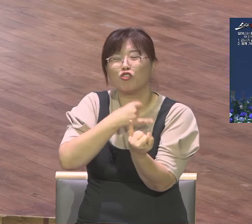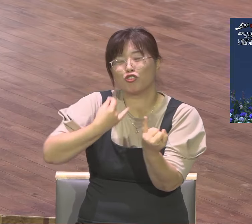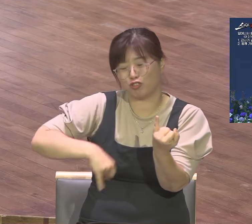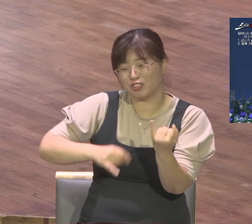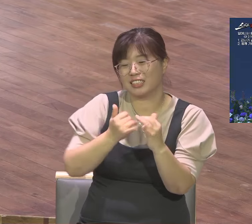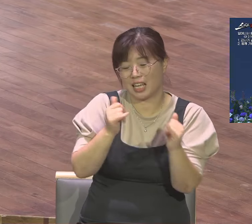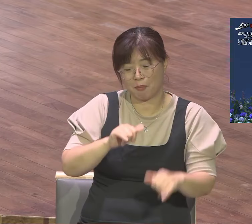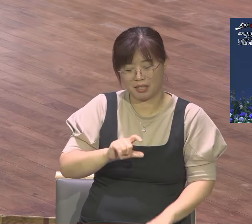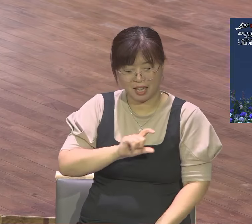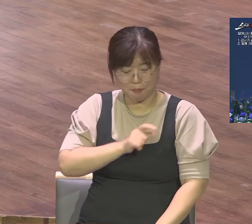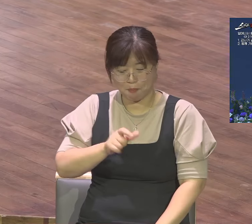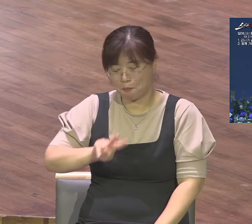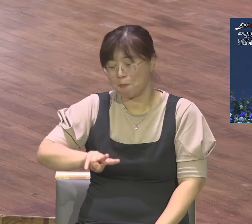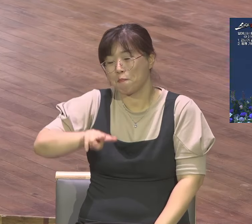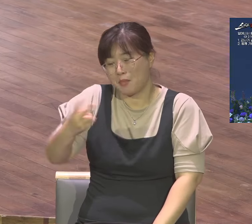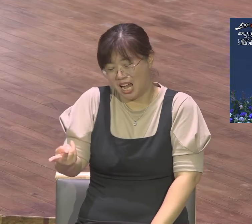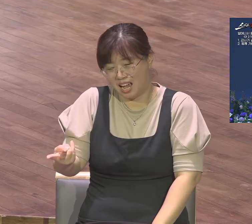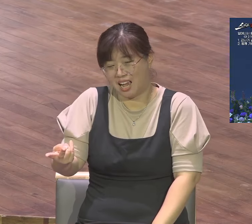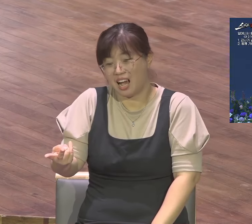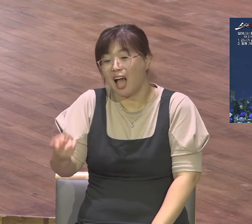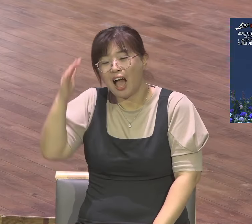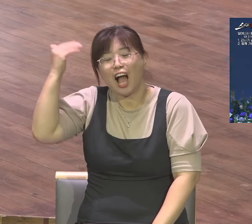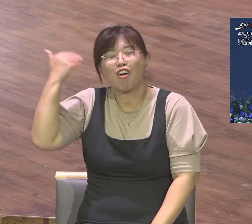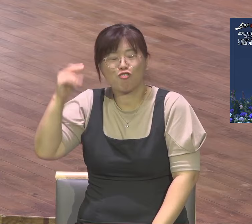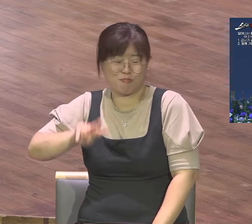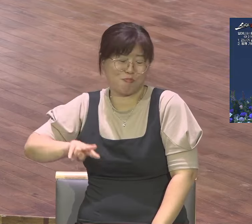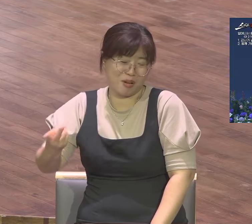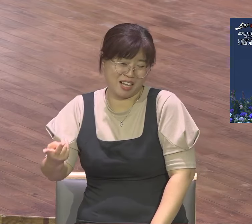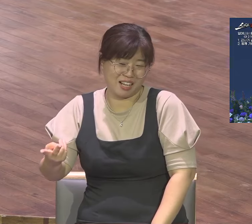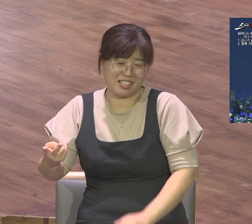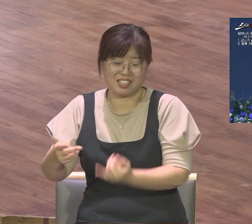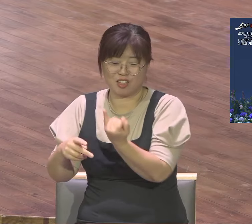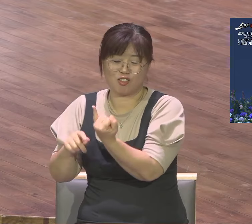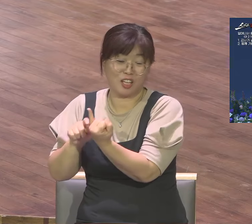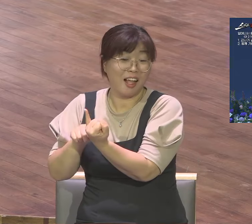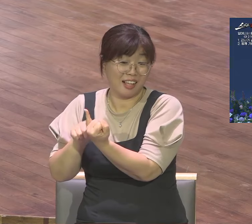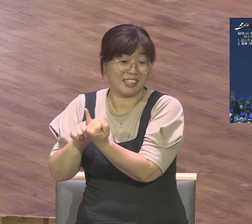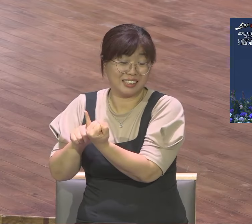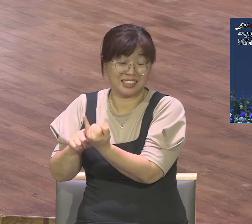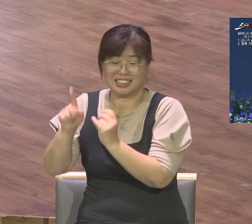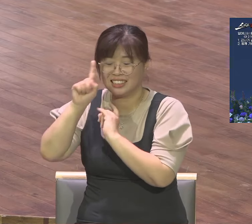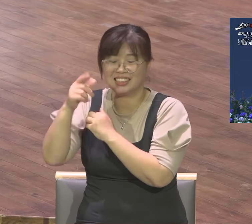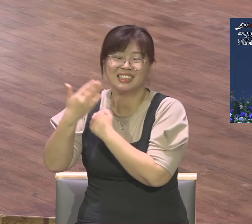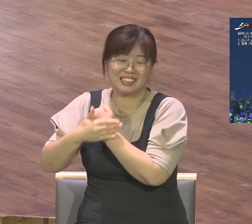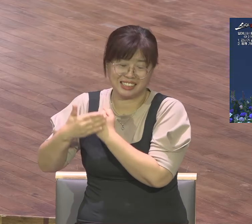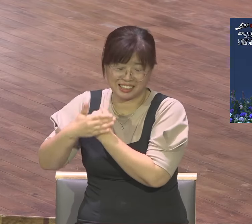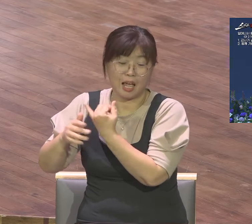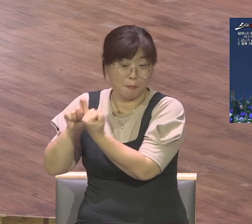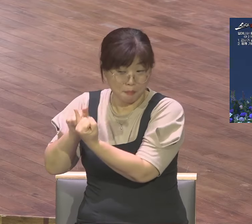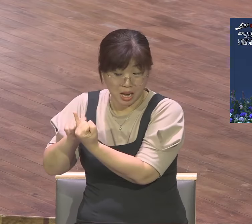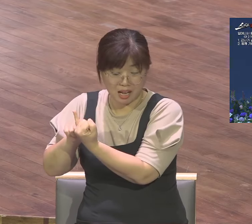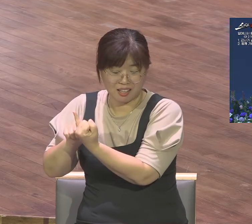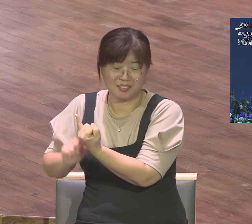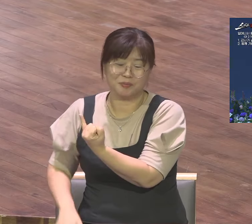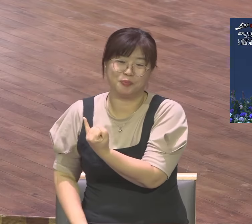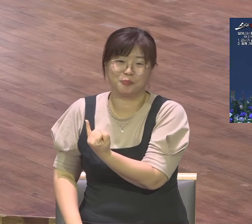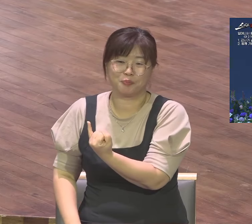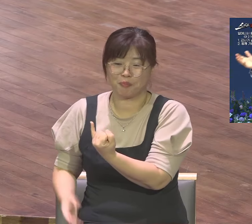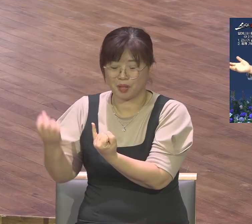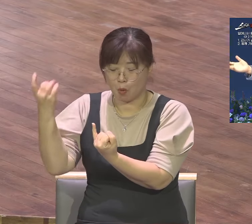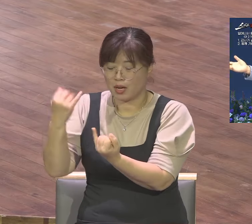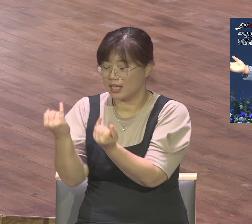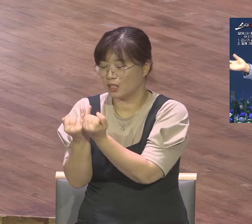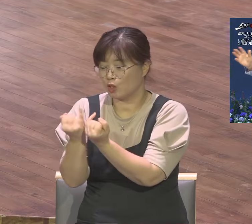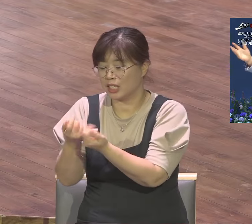세 우리나라 대표 셋이 나갔는데 둘이가 중국 애들이요. 우리나라도 기아를 해가지고. 왜냐?